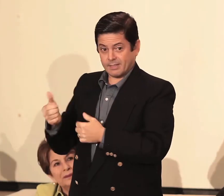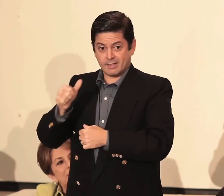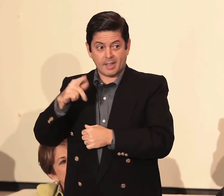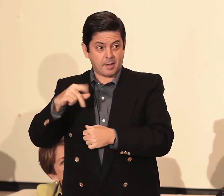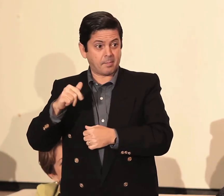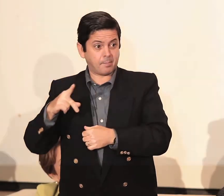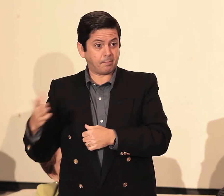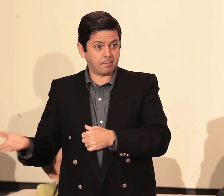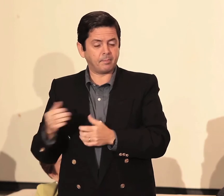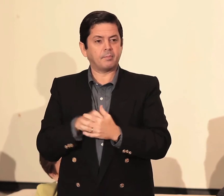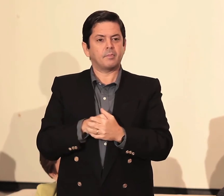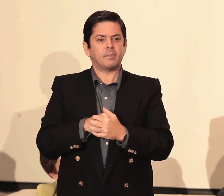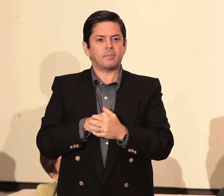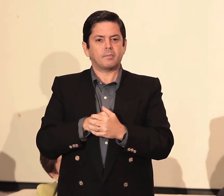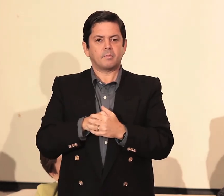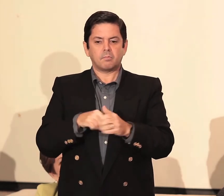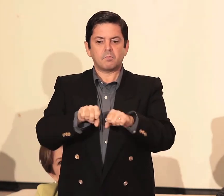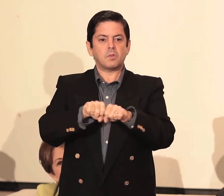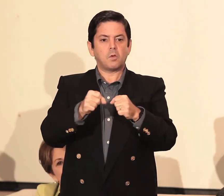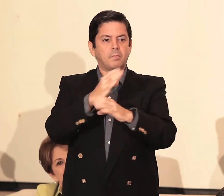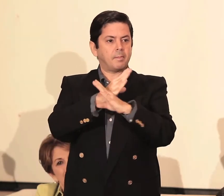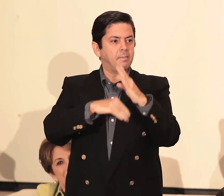También hoy quiero dar las gracias a Paz